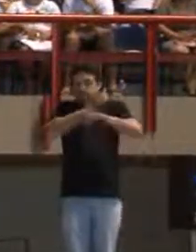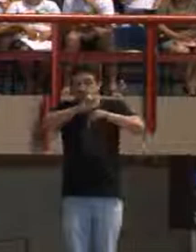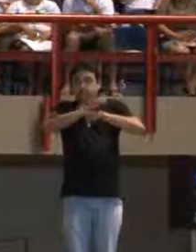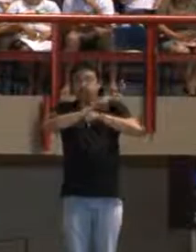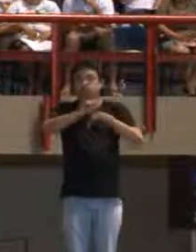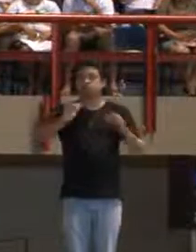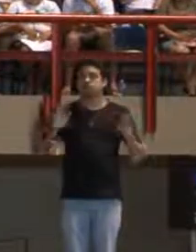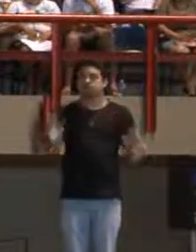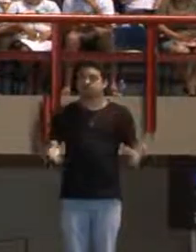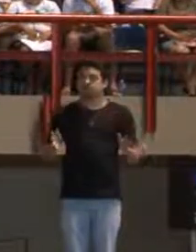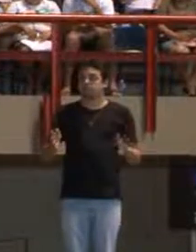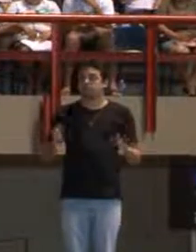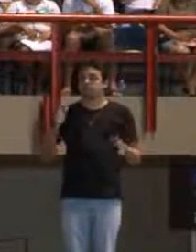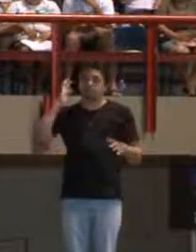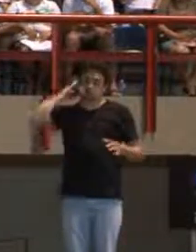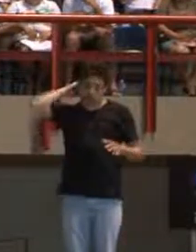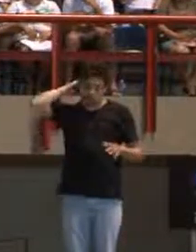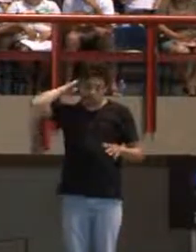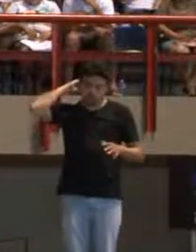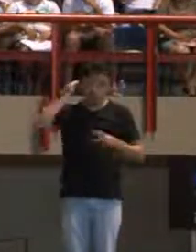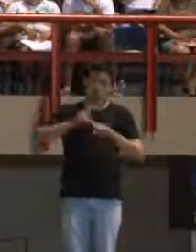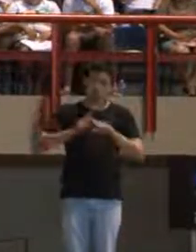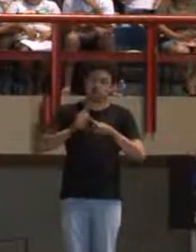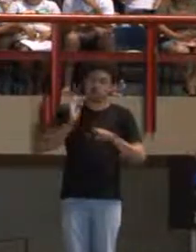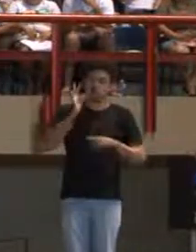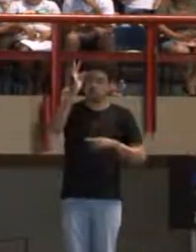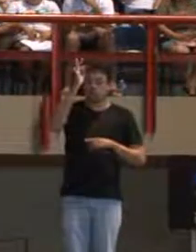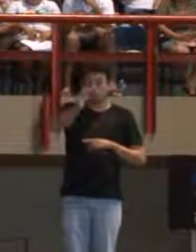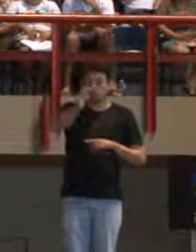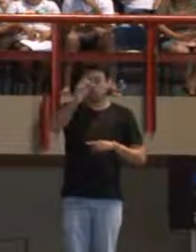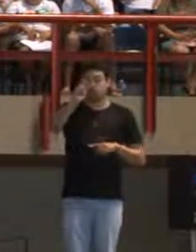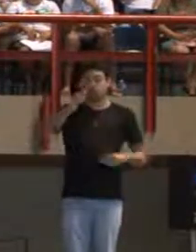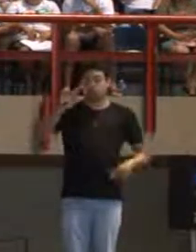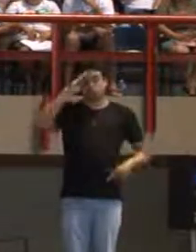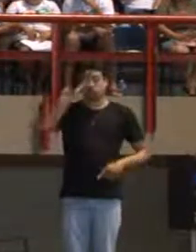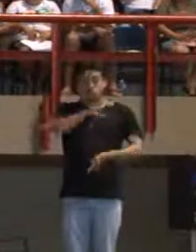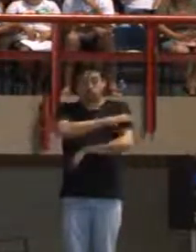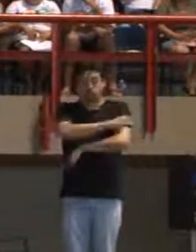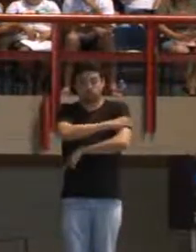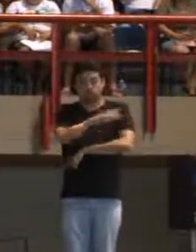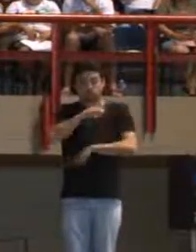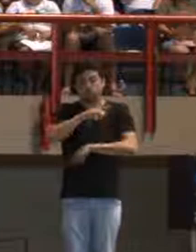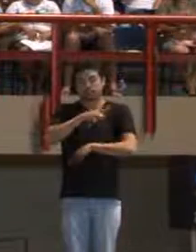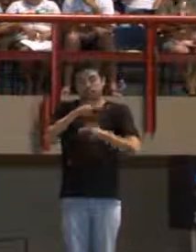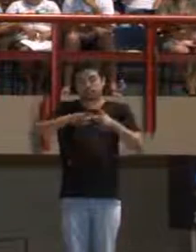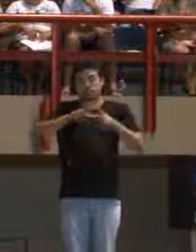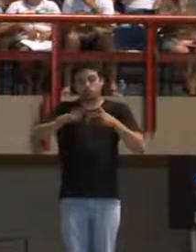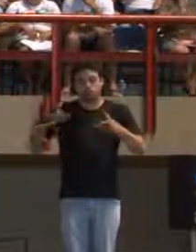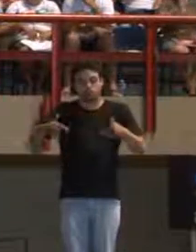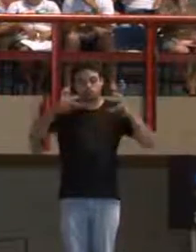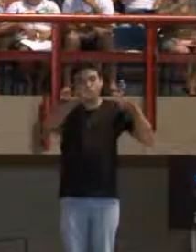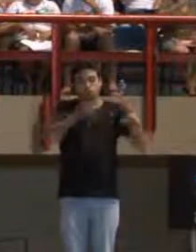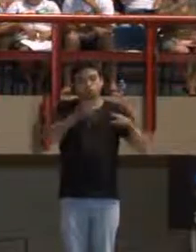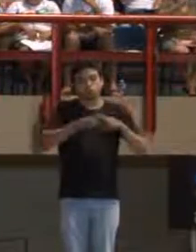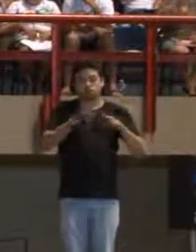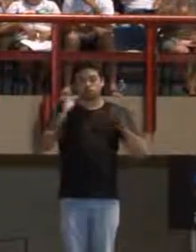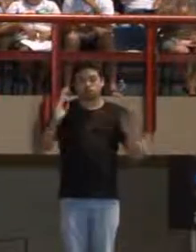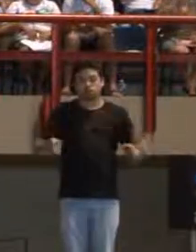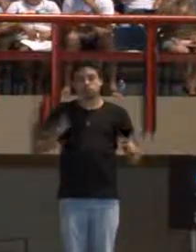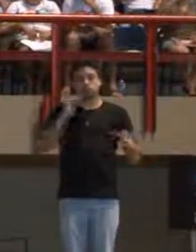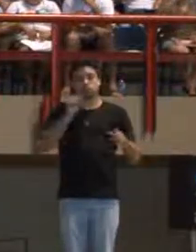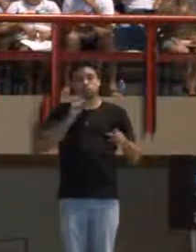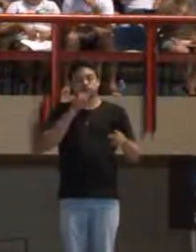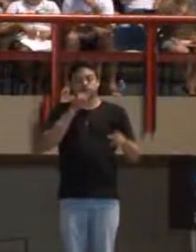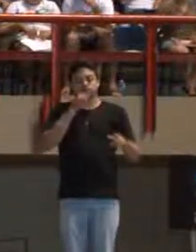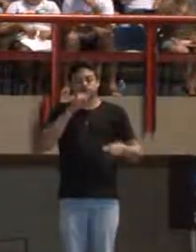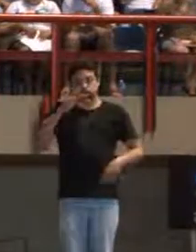né? Articulado para que no futuro os soldados tenham por que lutar. Porque se perde uma guerra